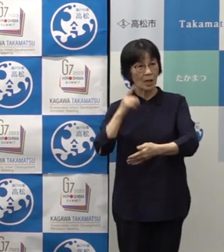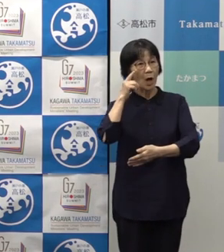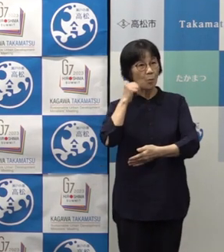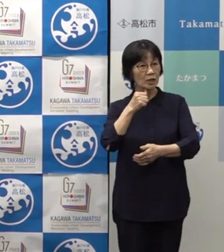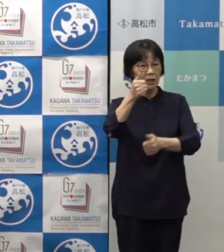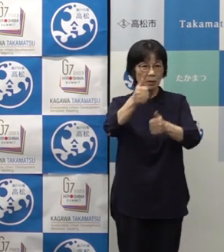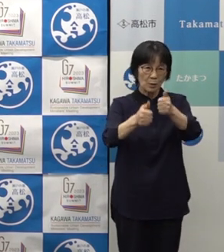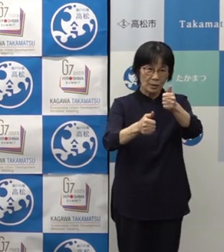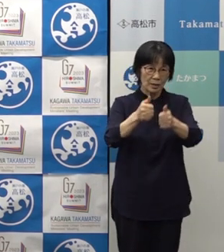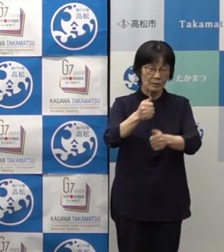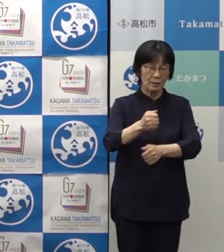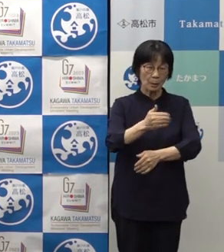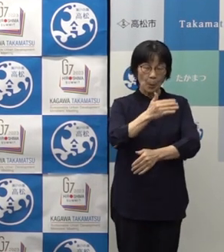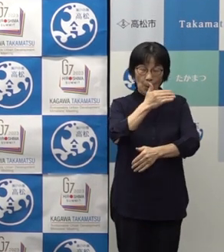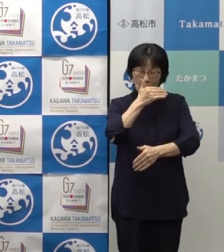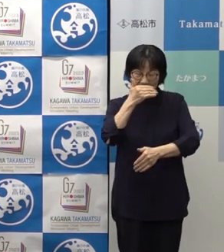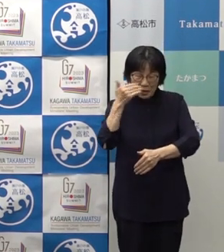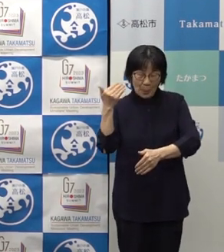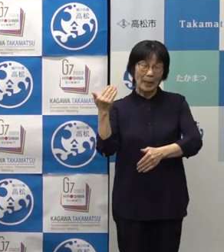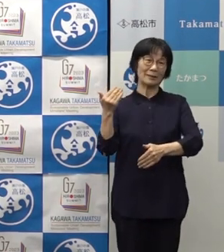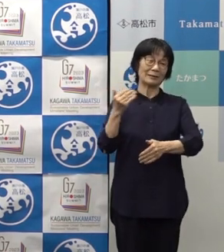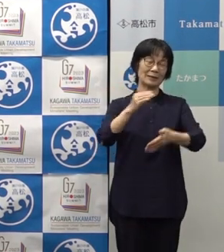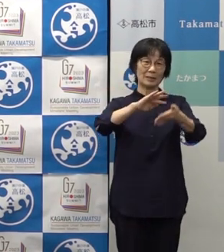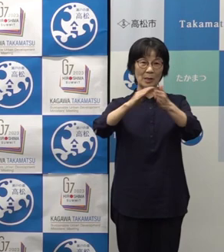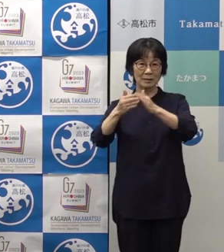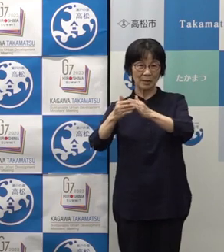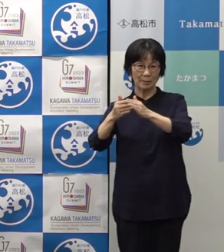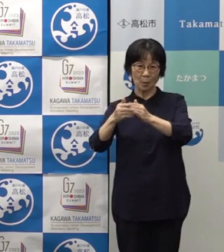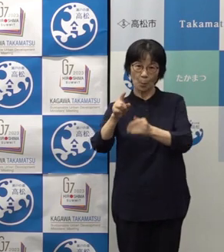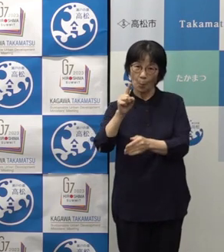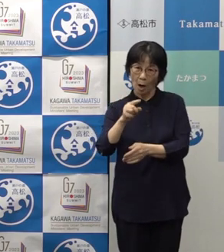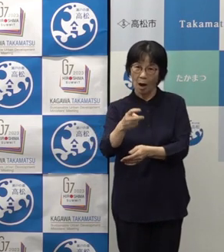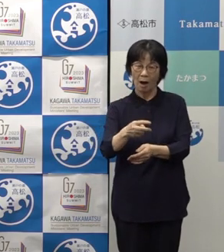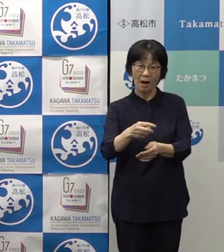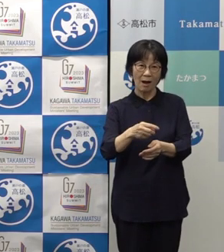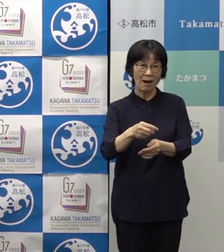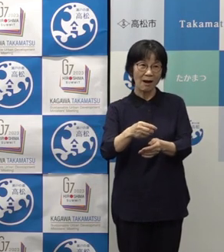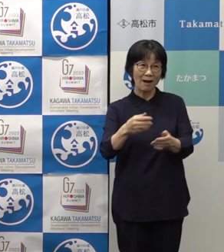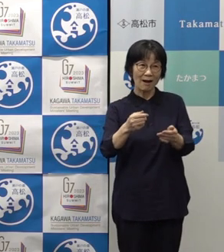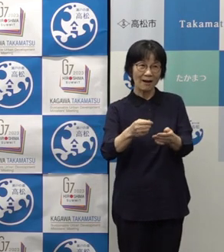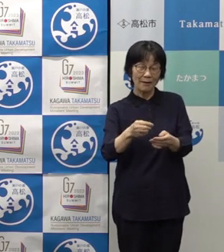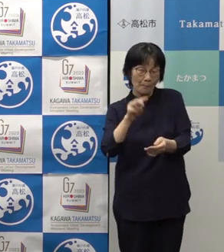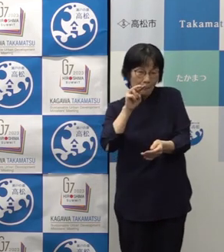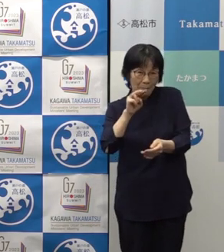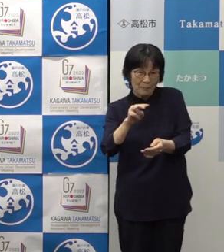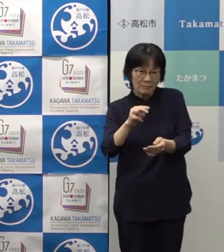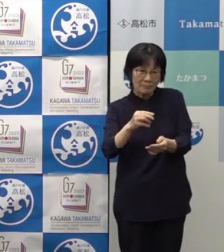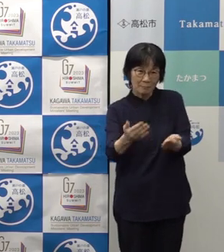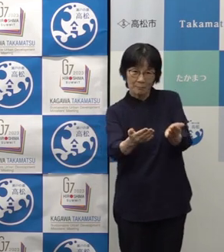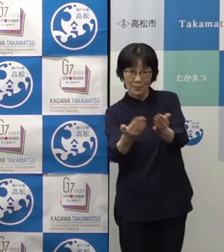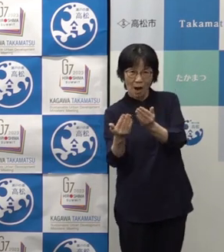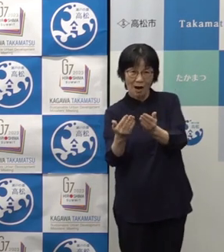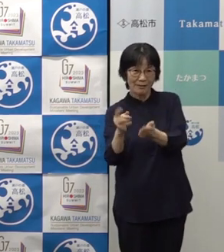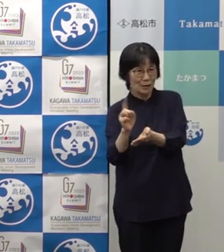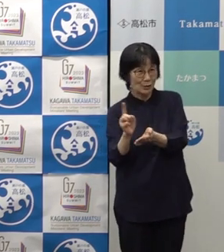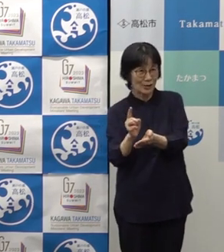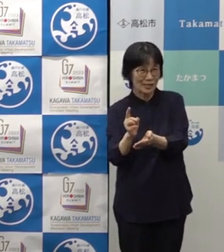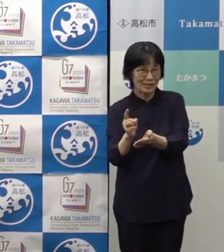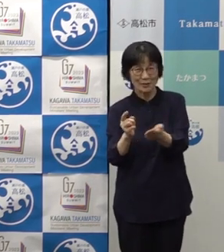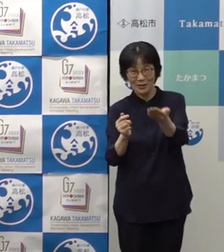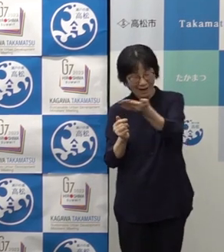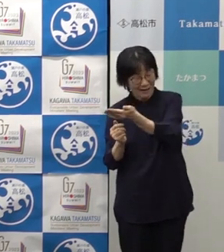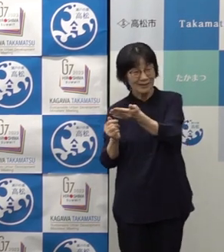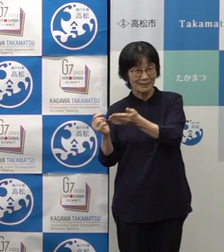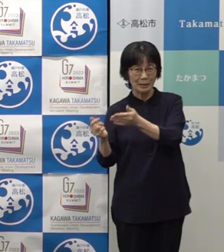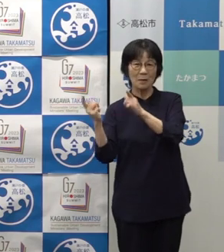ストで素晴らしい街並みが出来上がったのか送られてきたら、実際に反映されたらこの辺どうですか。 そうでしょうね、まあ、審